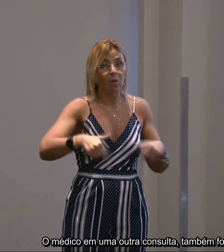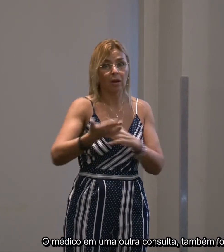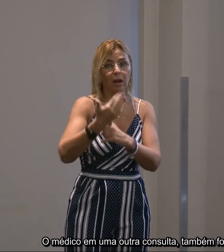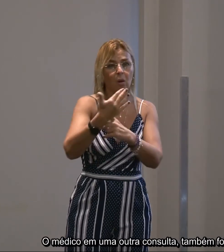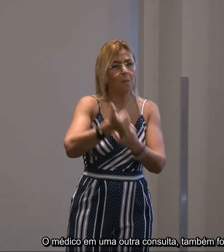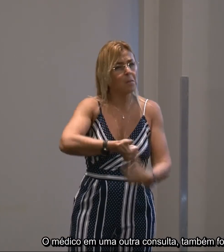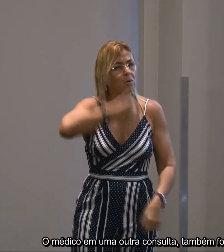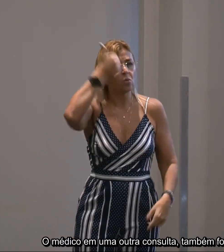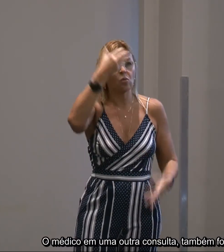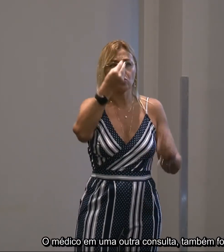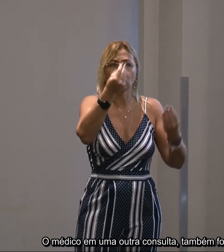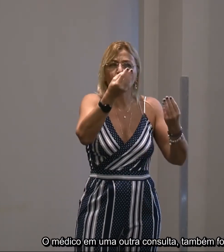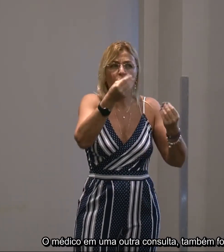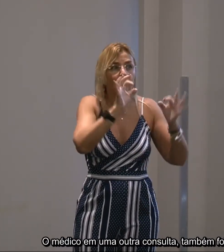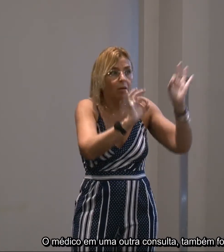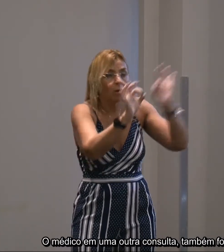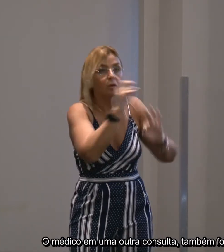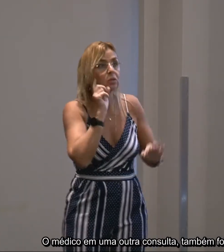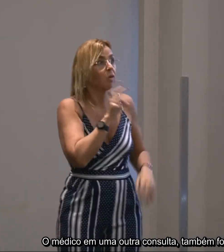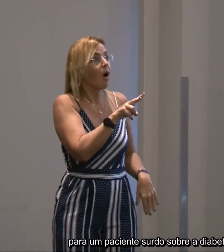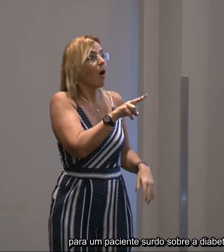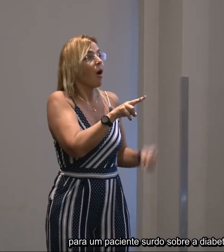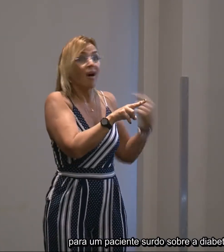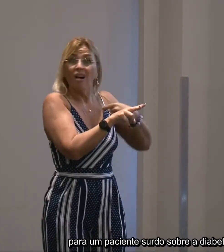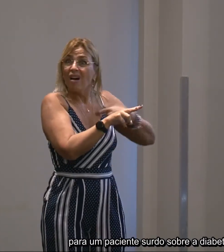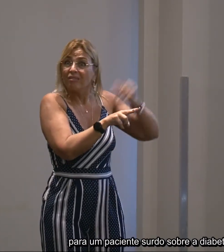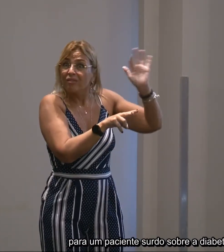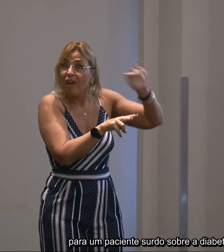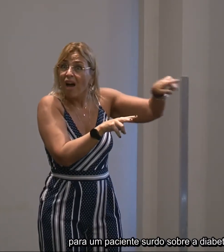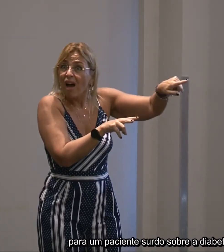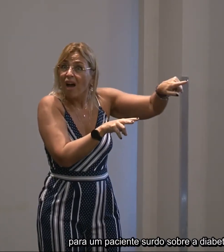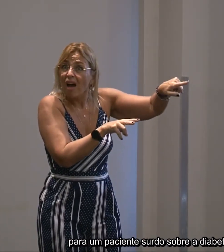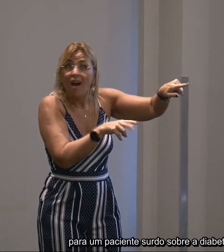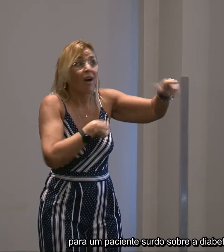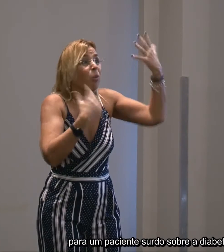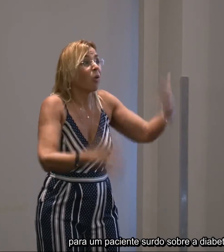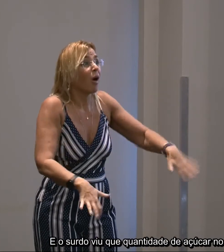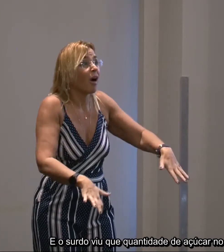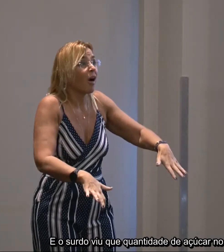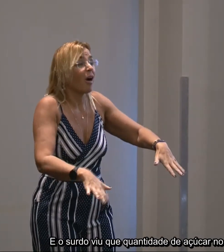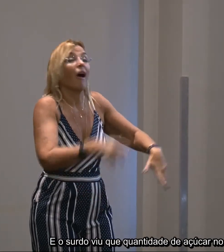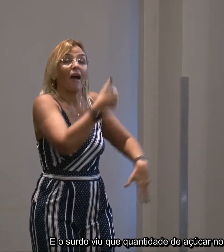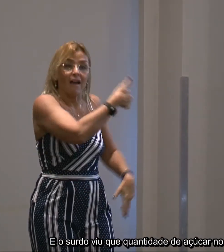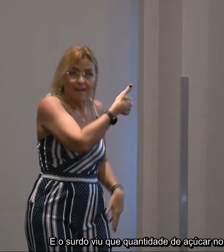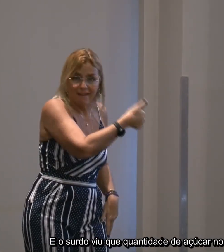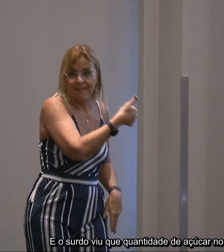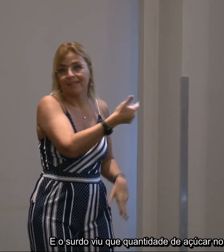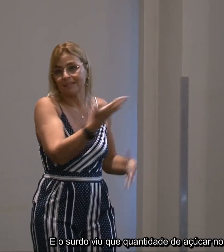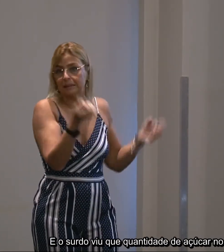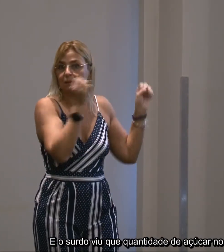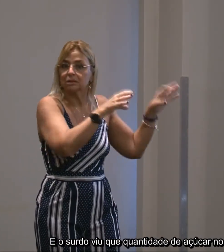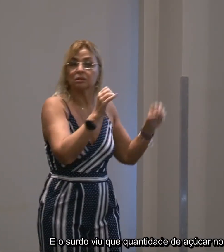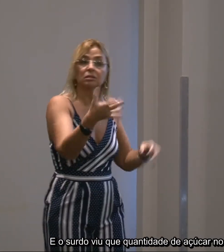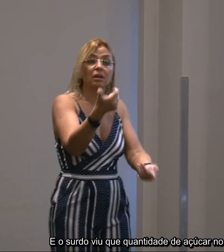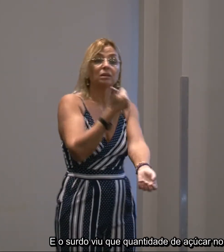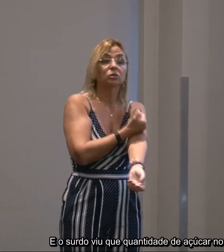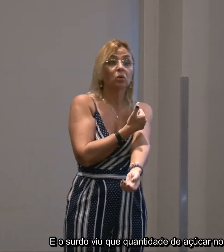foi, em uma outra consulta, também foi passado por um paciente surdo essas questões de diabetes. Então, o surdo, ele viu que